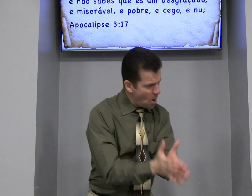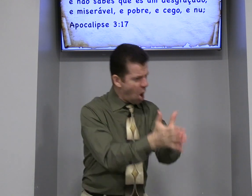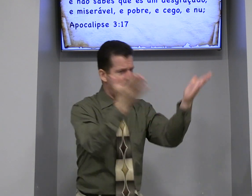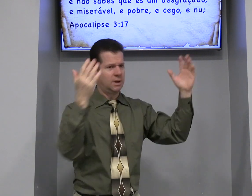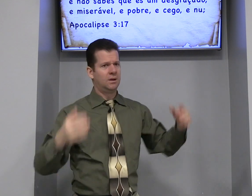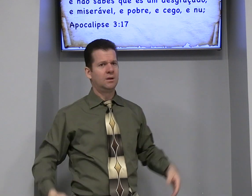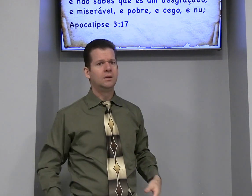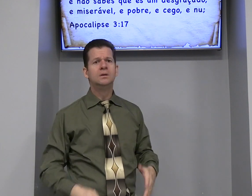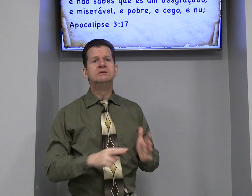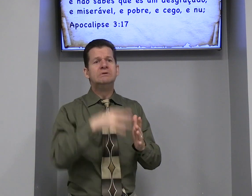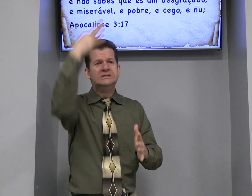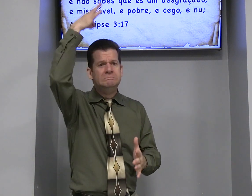Pobre,